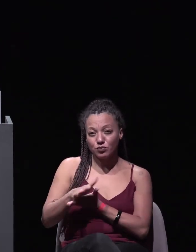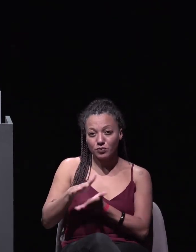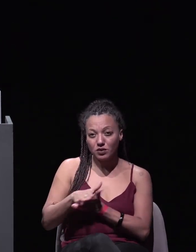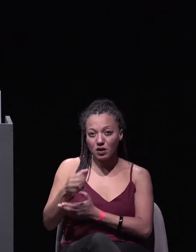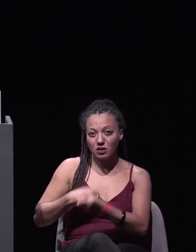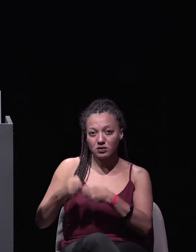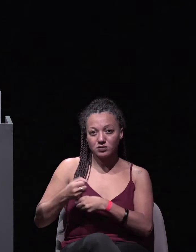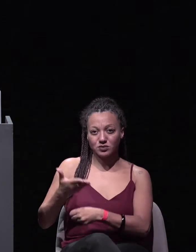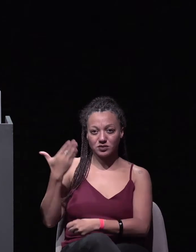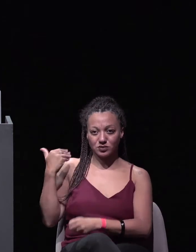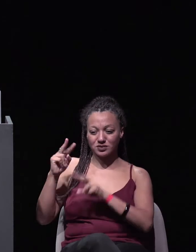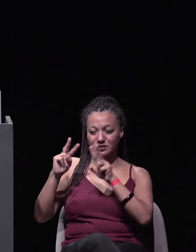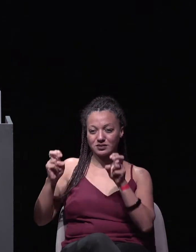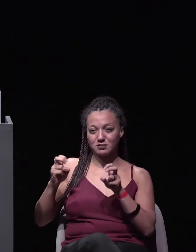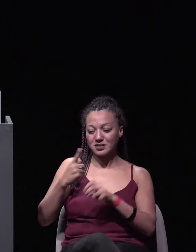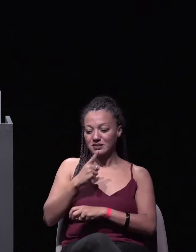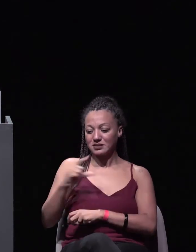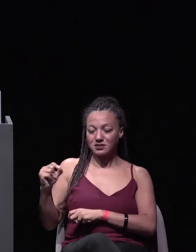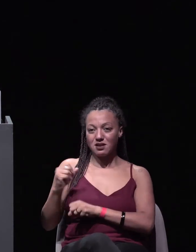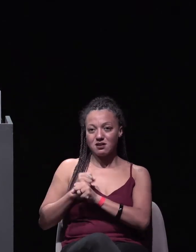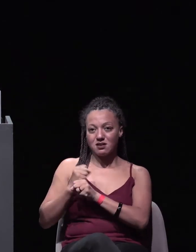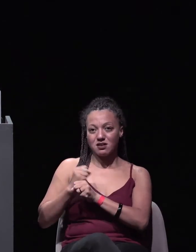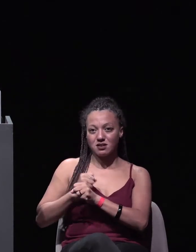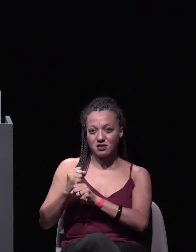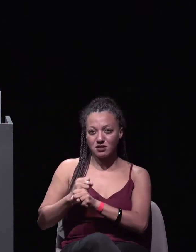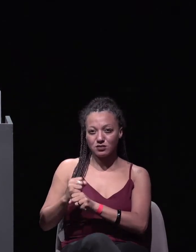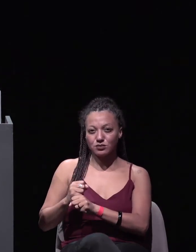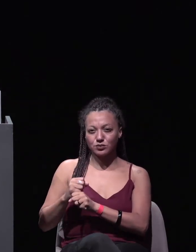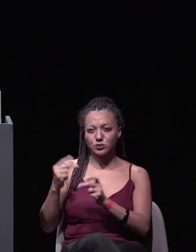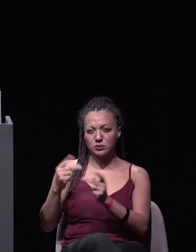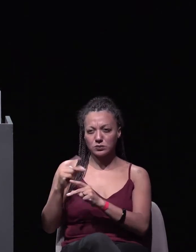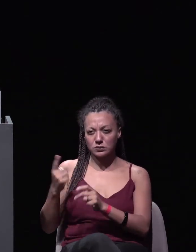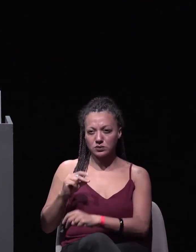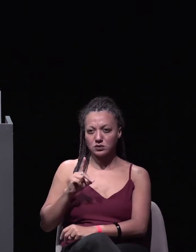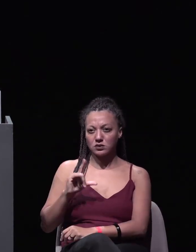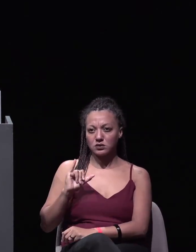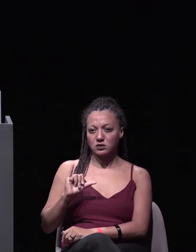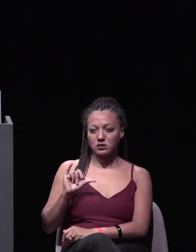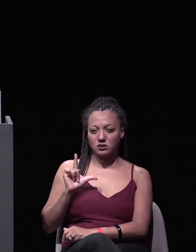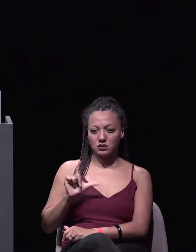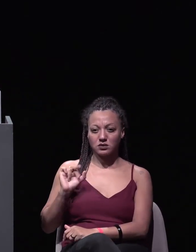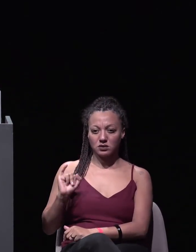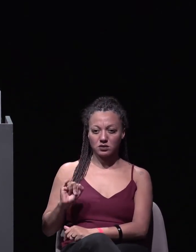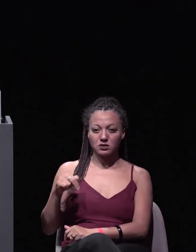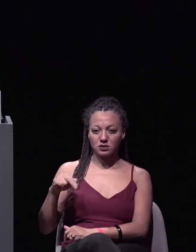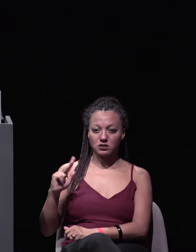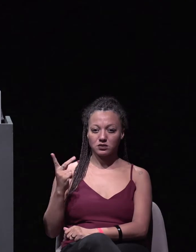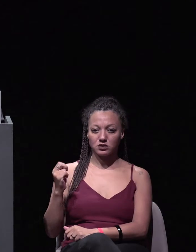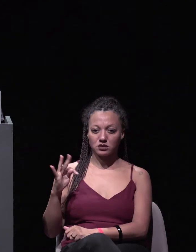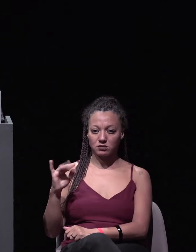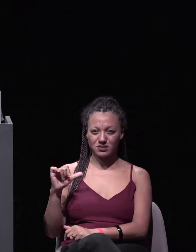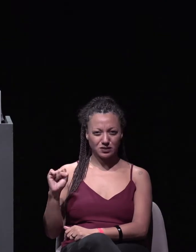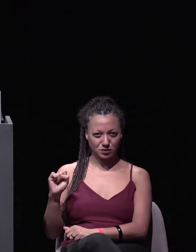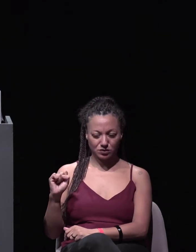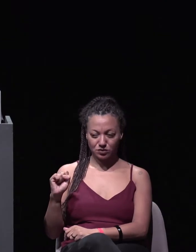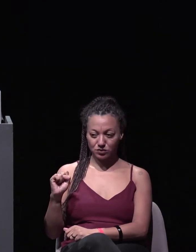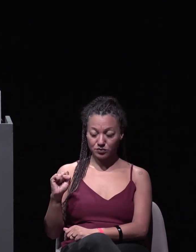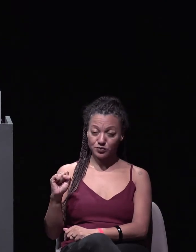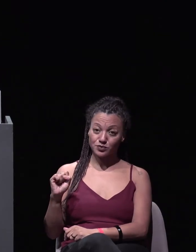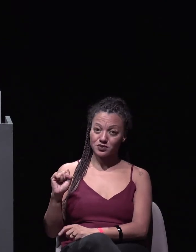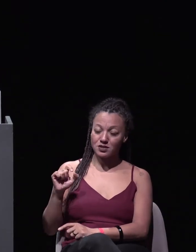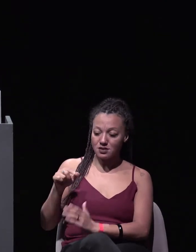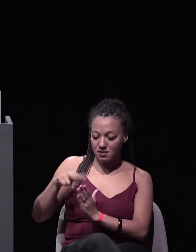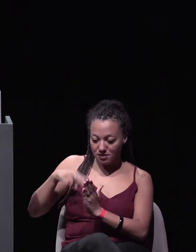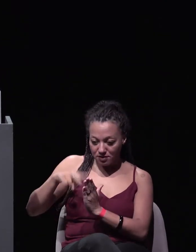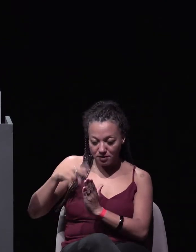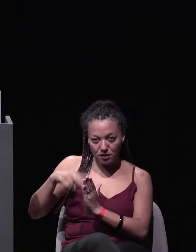100 Anos de Linchamentos. Então, essa série que ele inaugura com esta obra, que se chama